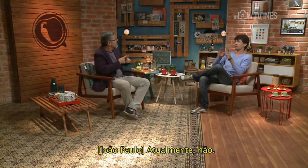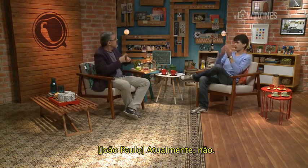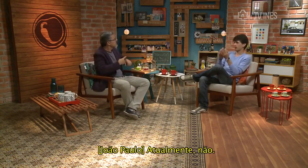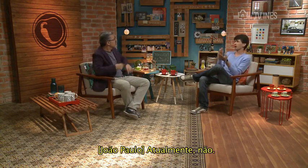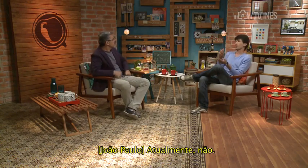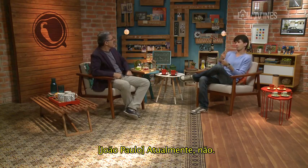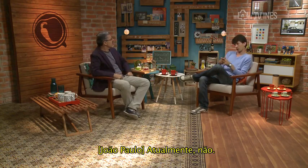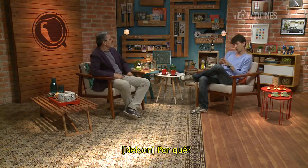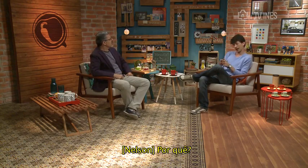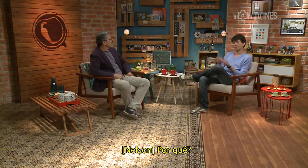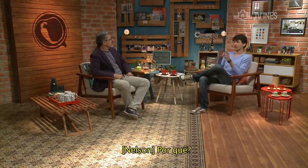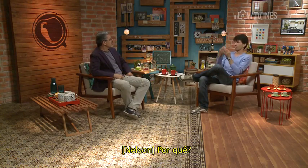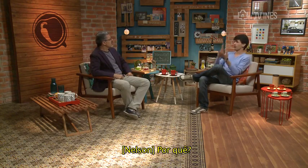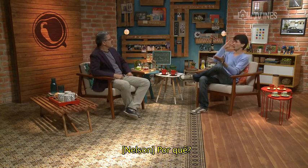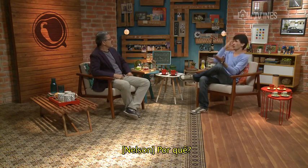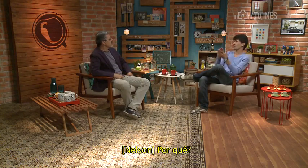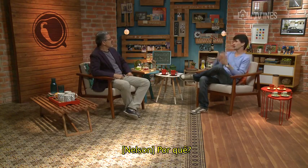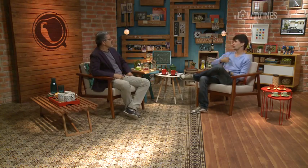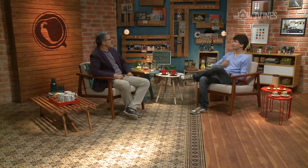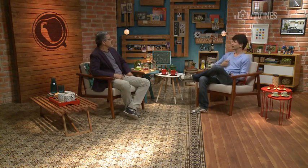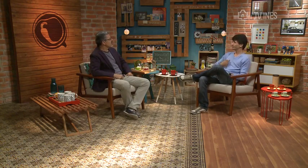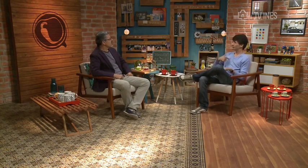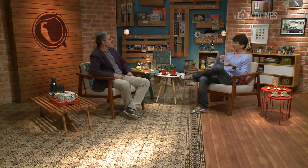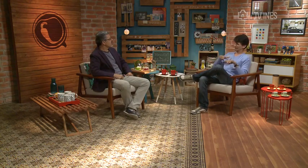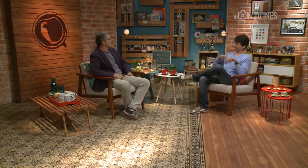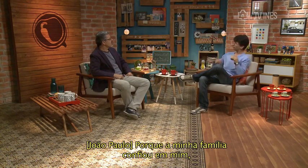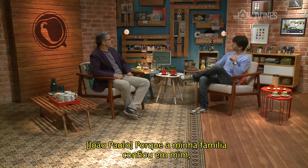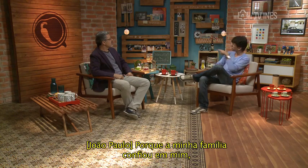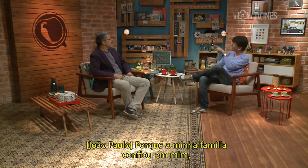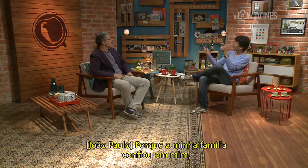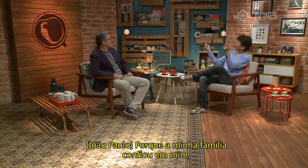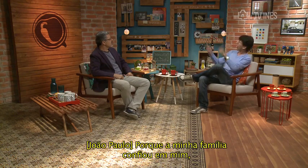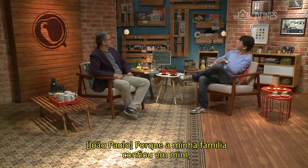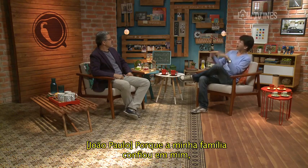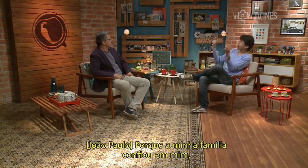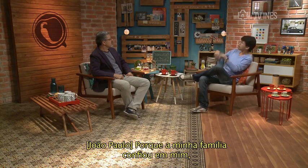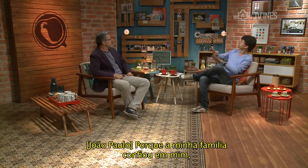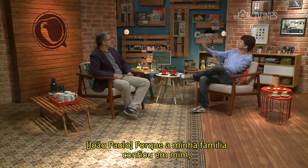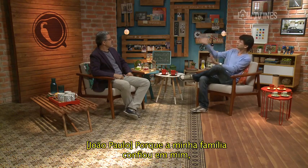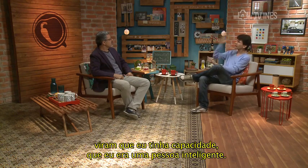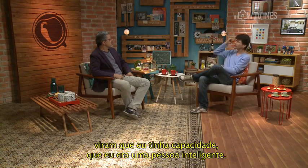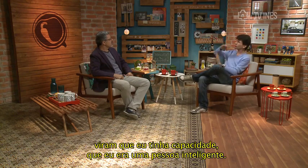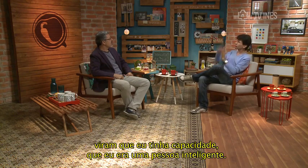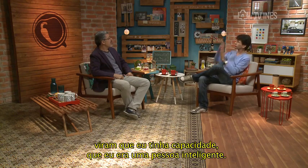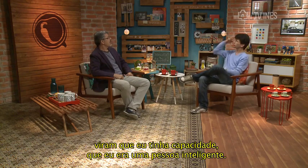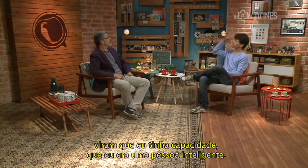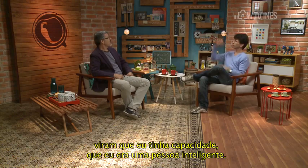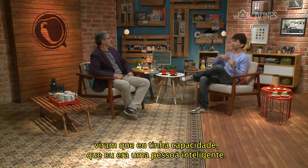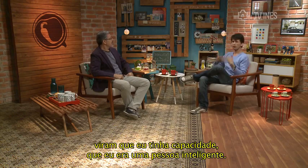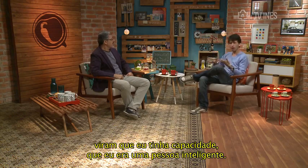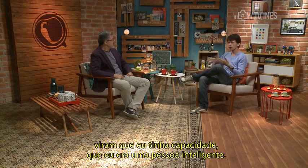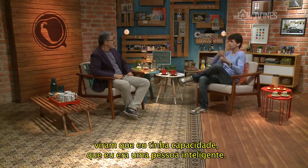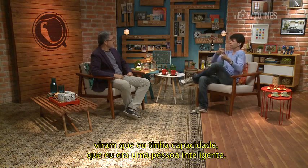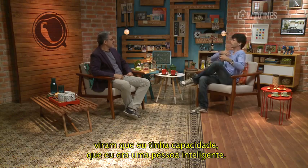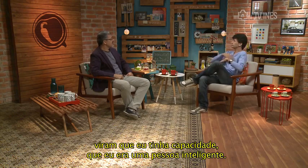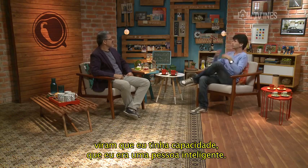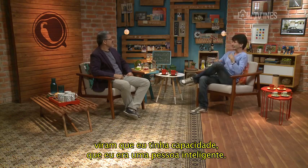Não porquê é porque minha família confiou em mim viram que eu tinha capacidade que eu era uma pessoa